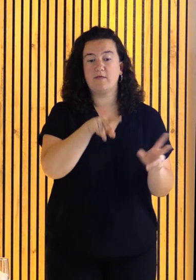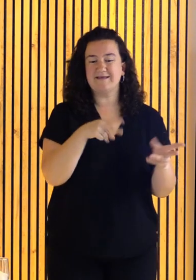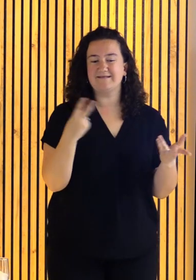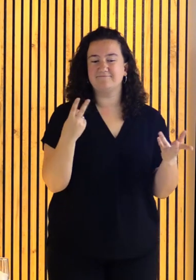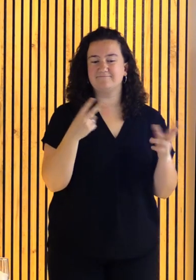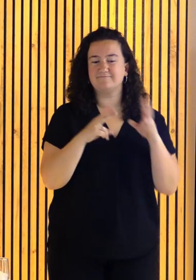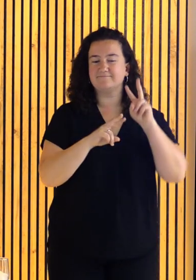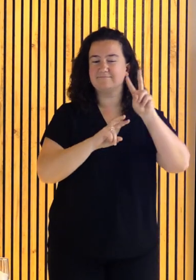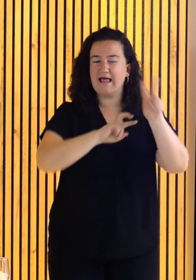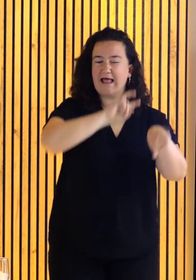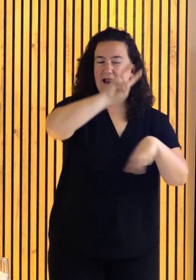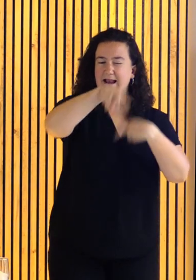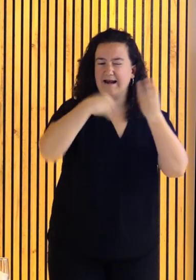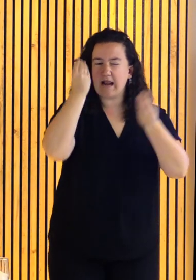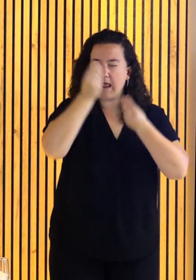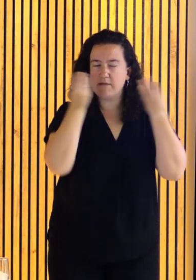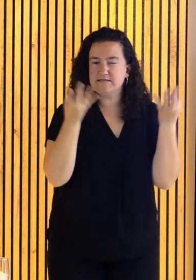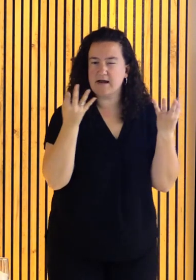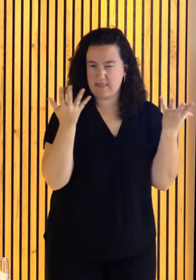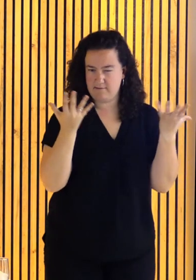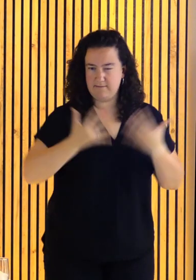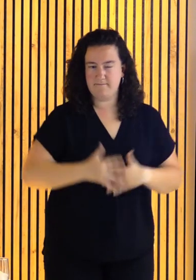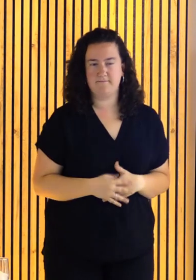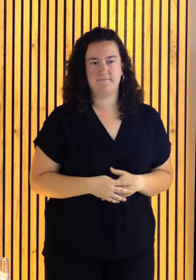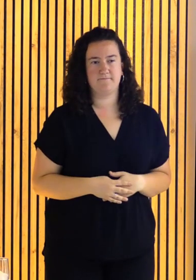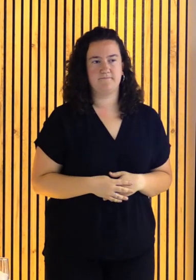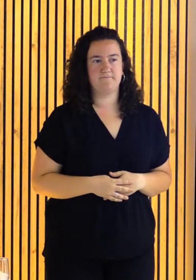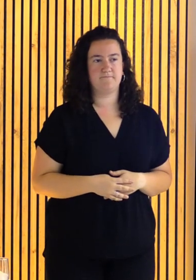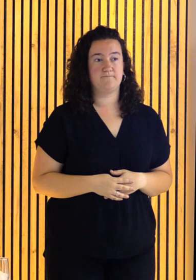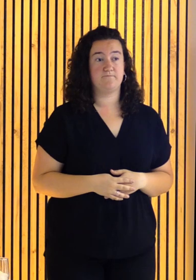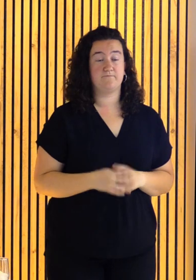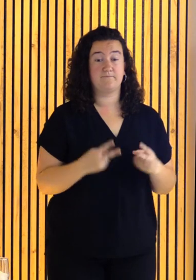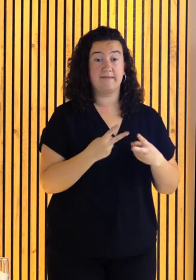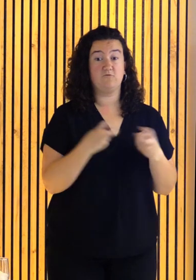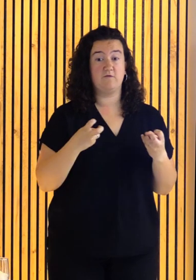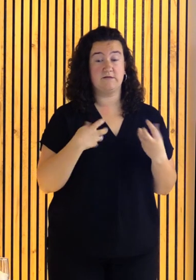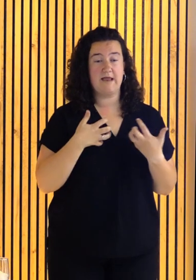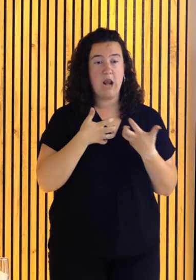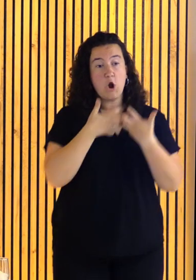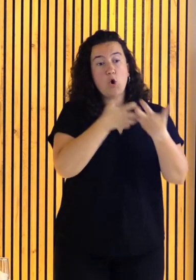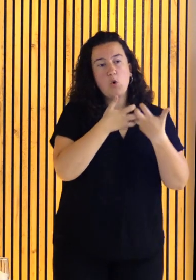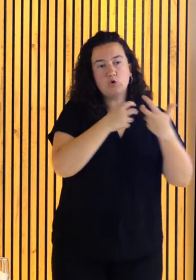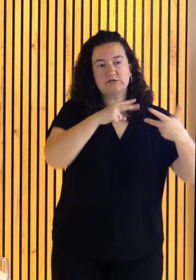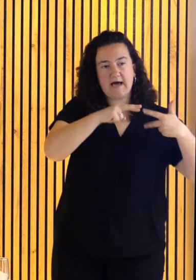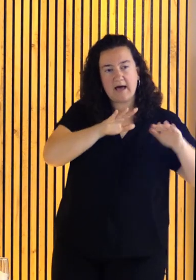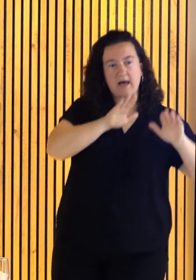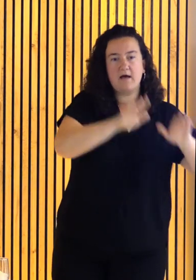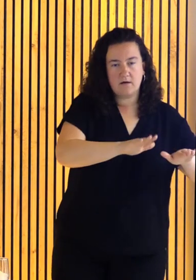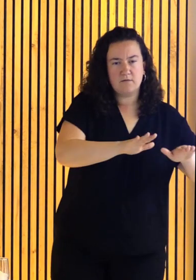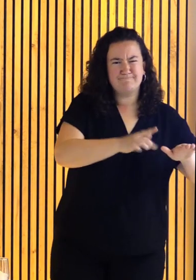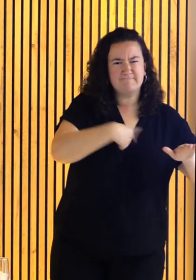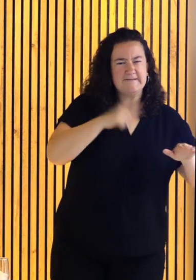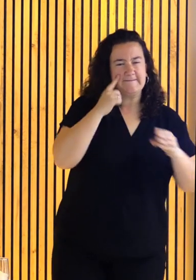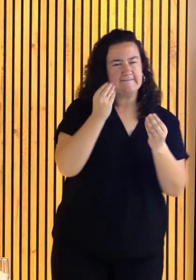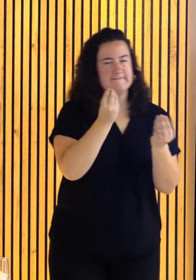bueno, berplantatu behar genituela. Orduan, borroka euskaltzale honetan, gu bagen euskan intuizio eta